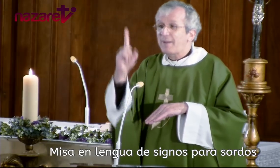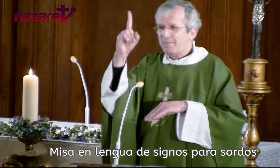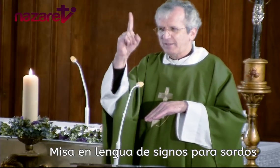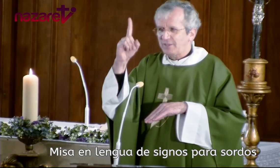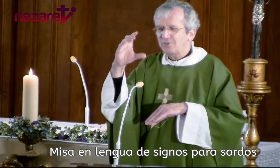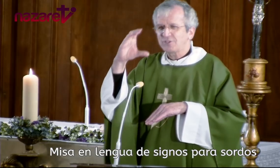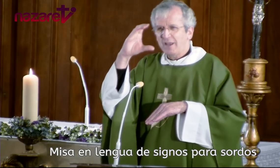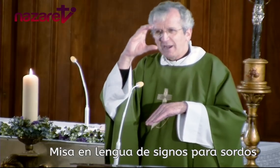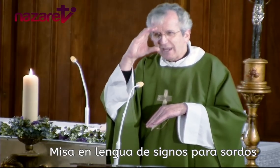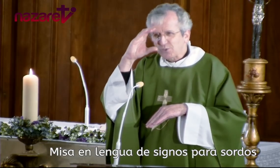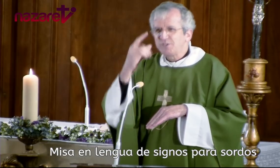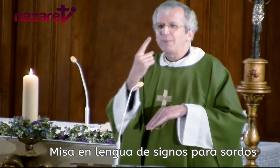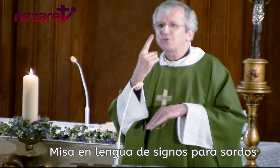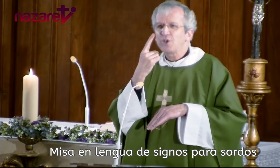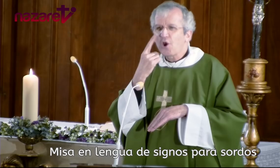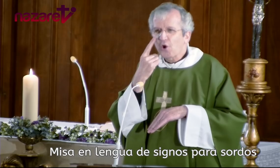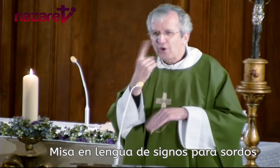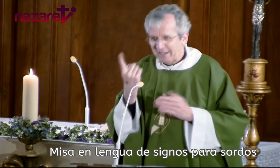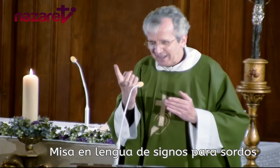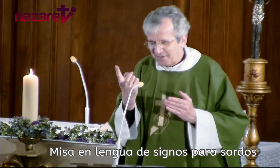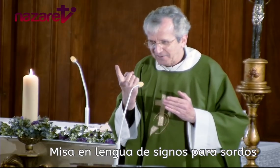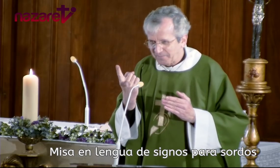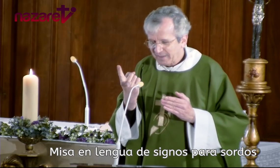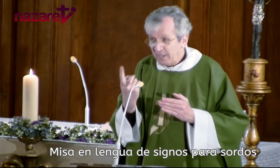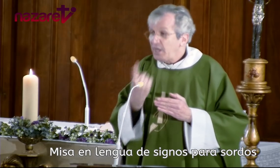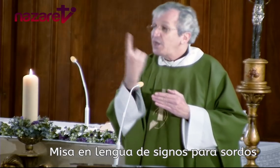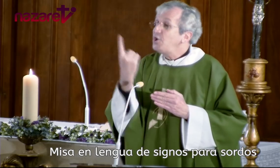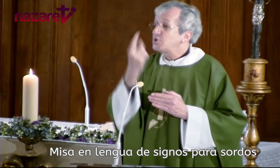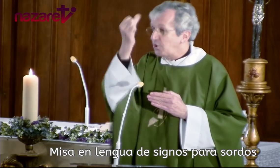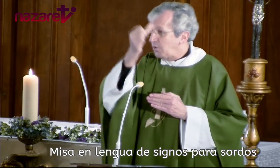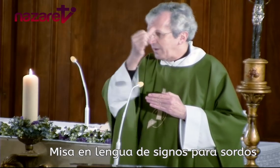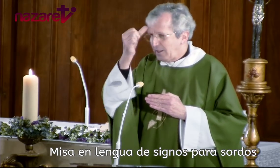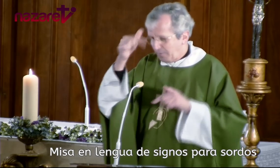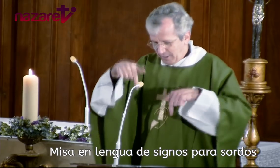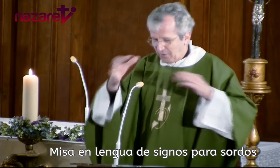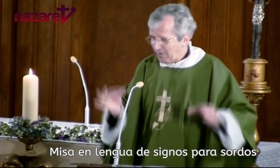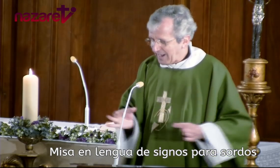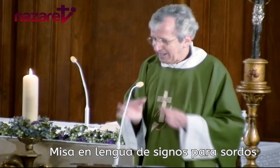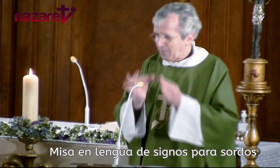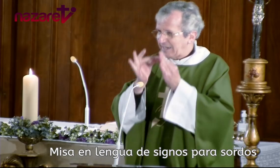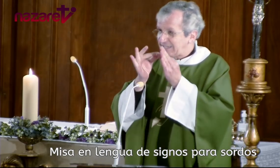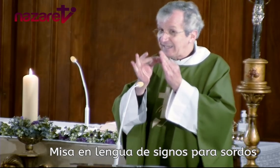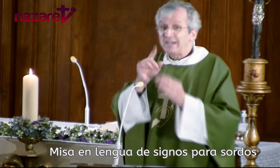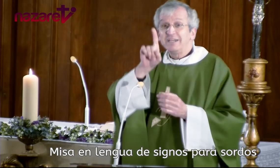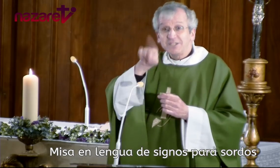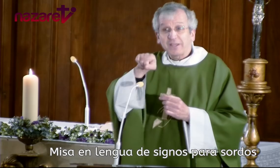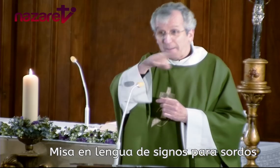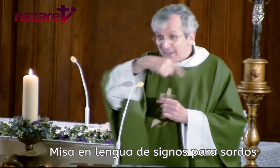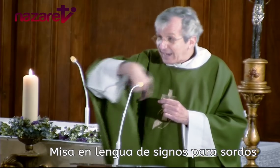palabra de Dios la escuchamos con atención. Y no solo el domingo aquí en la Eucaristía, sino que también cada